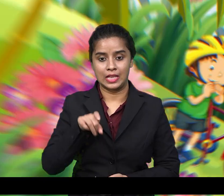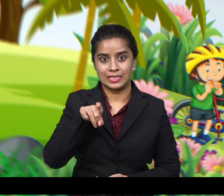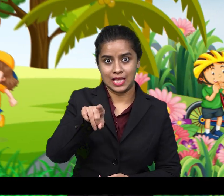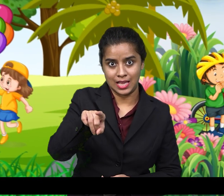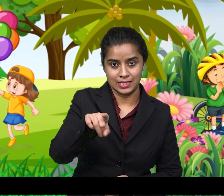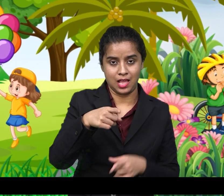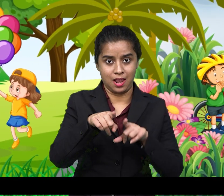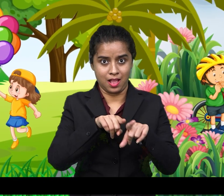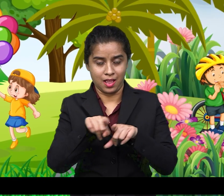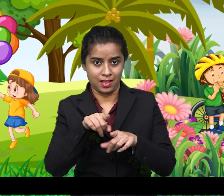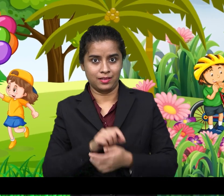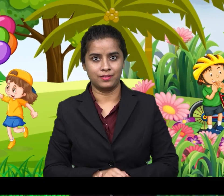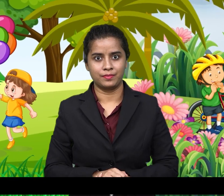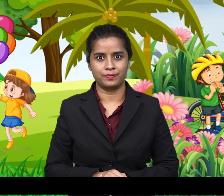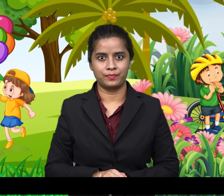चिटियां,